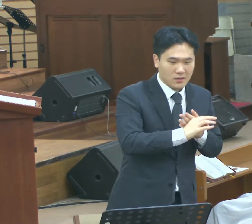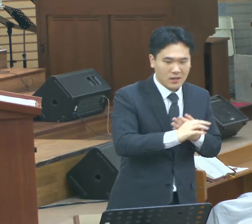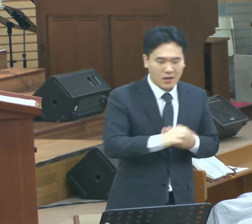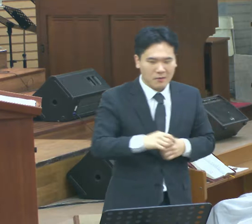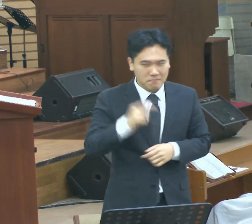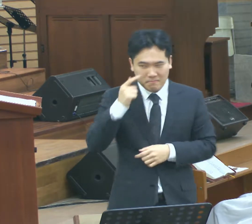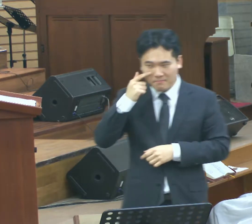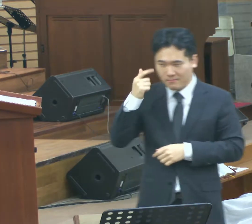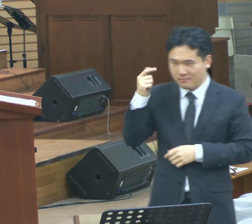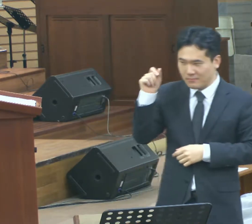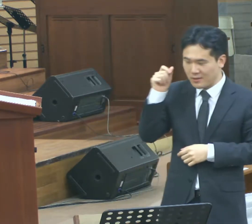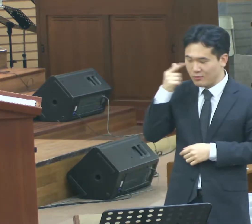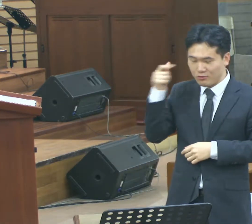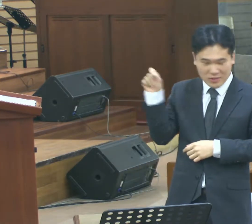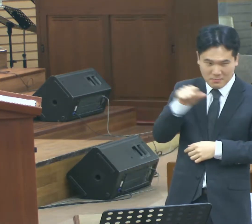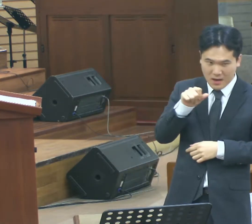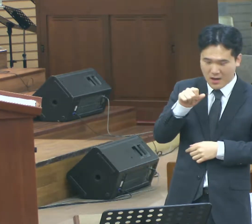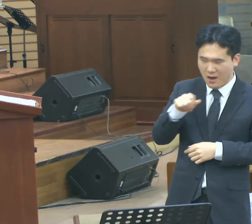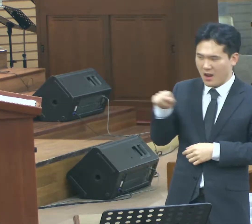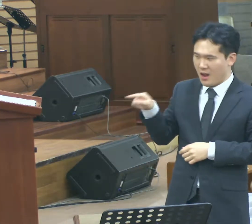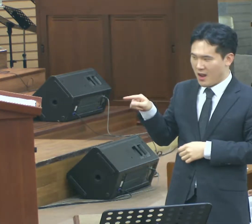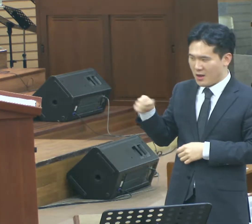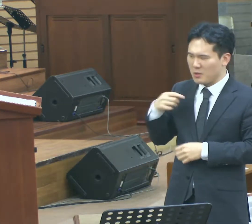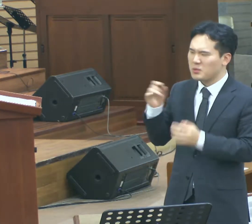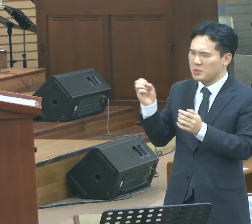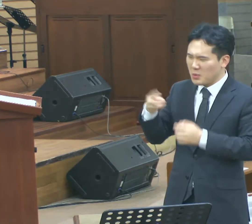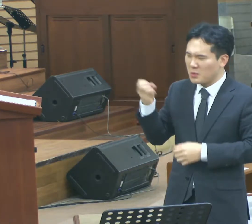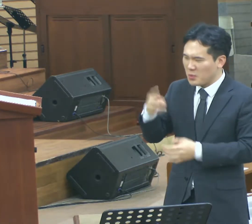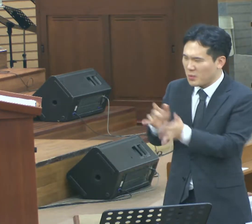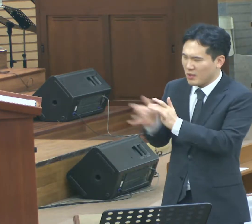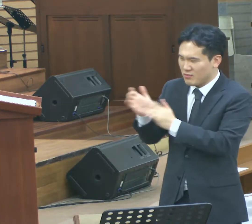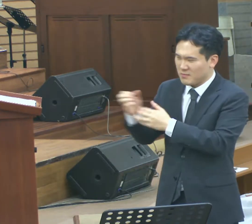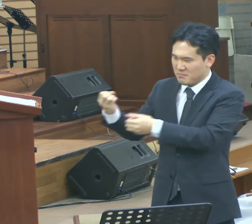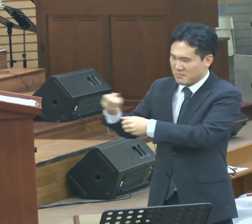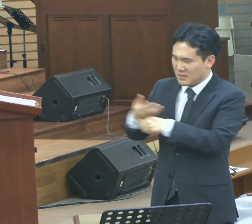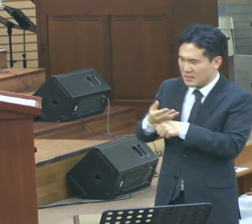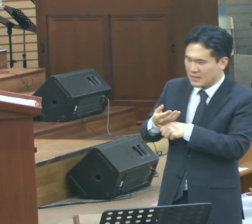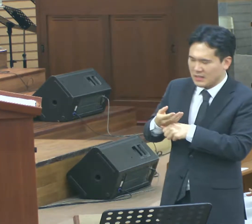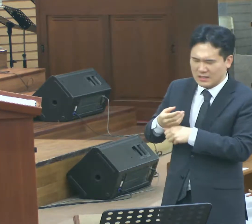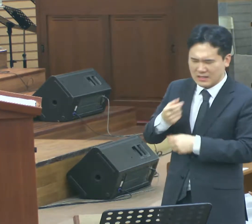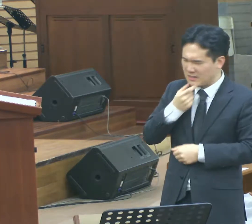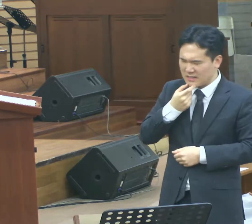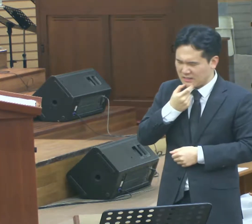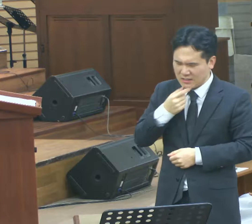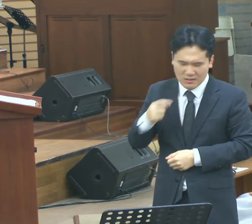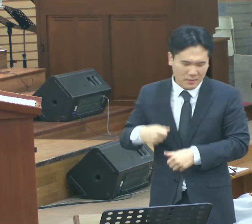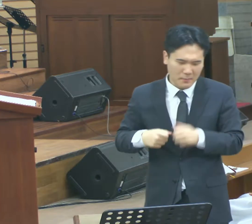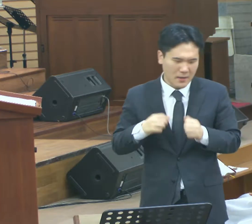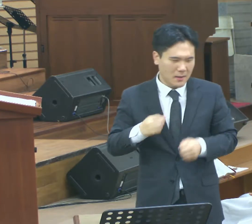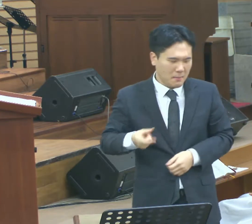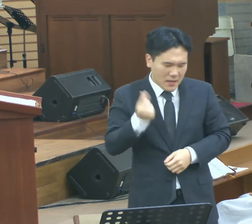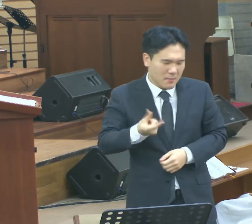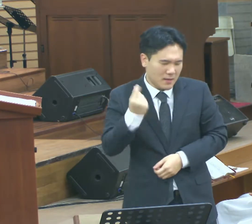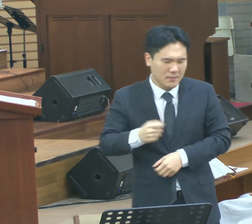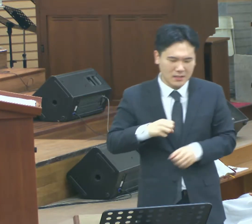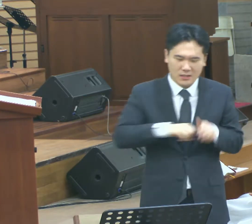우리 갑시다. 다 일어나요. 그런데 이렇게 전화가 오면요 기분이